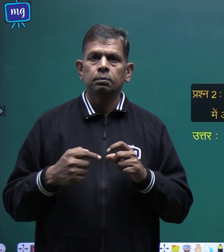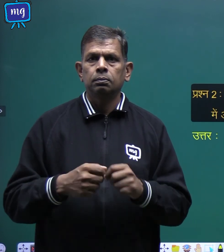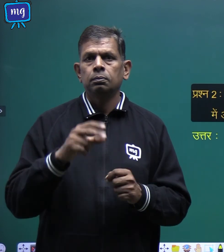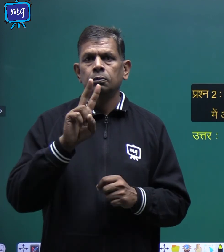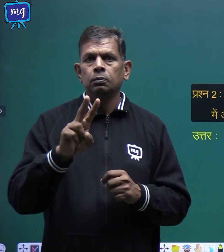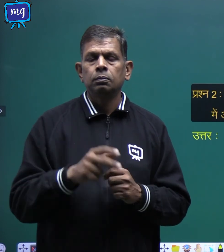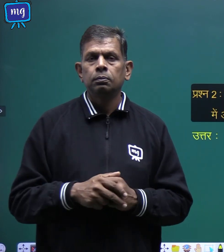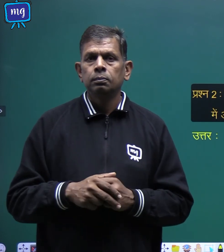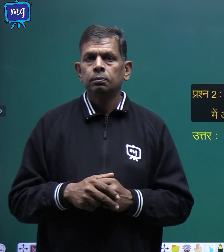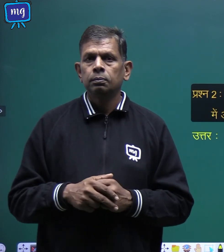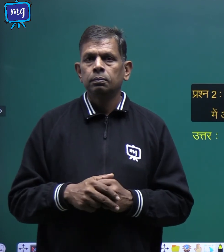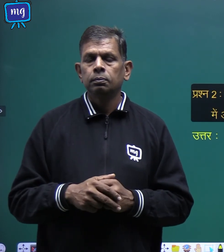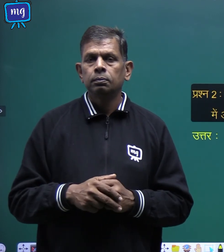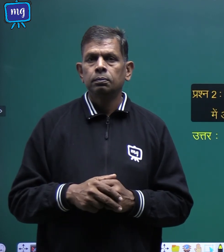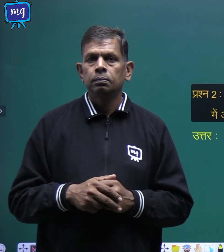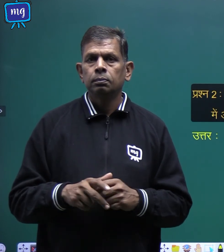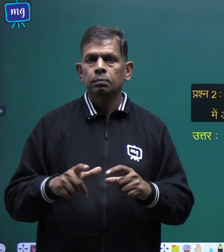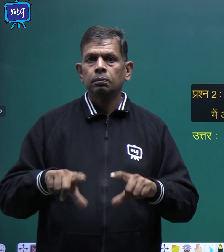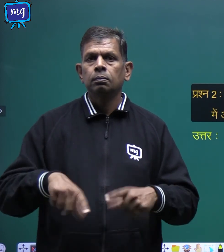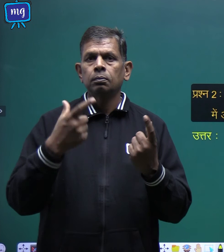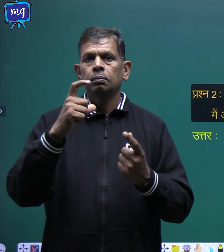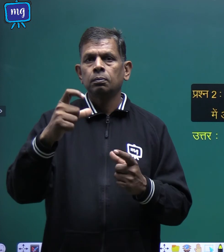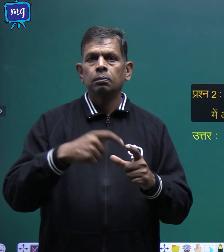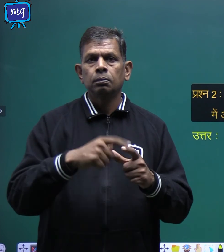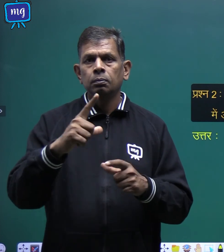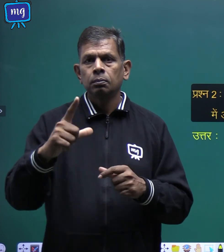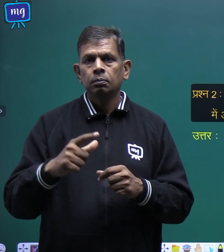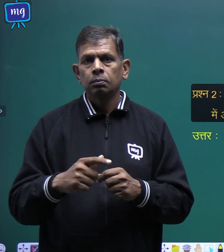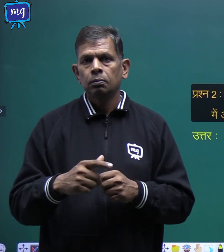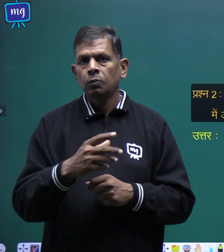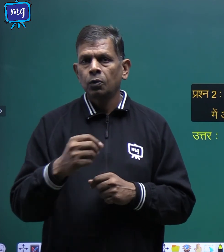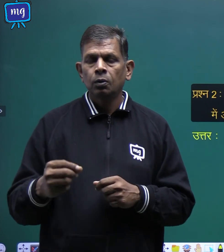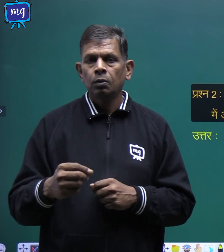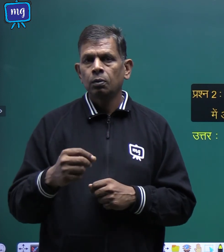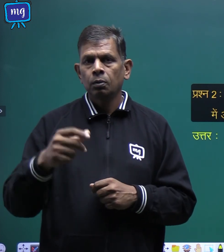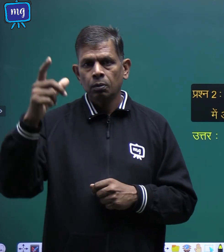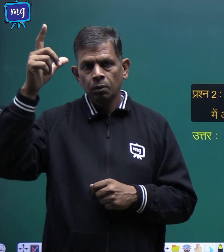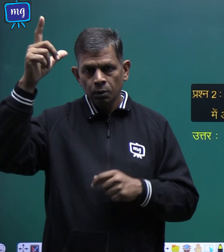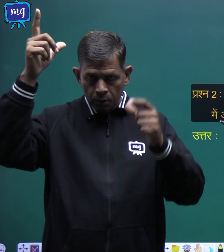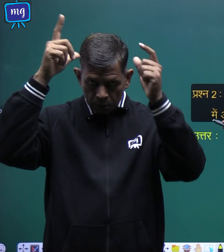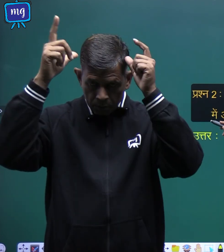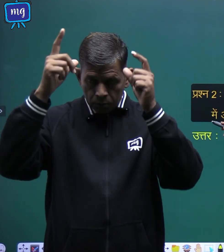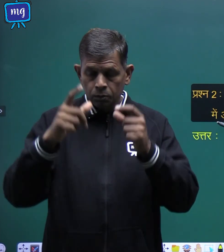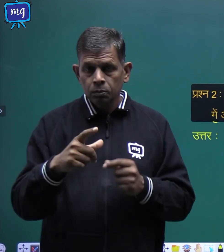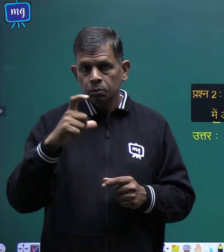प्रश्न 2, पादप कोशिका व जंतु कोशिका में